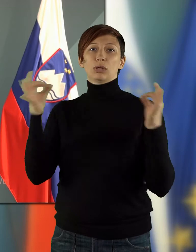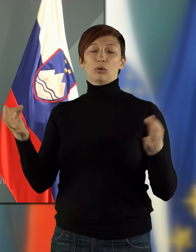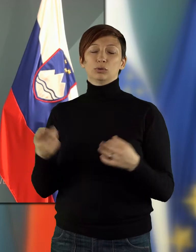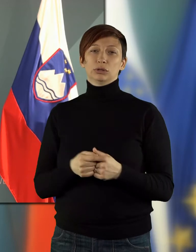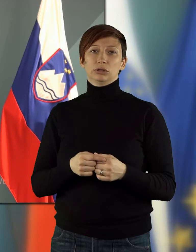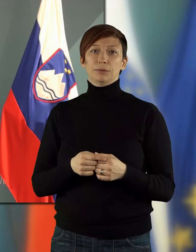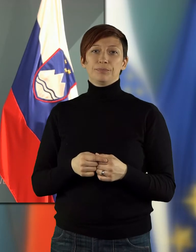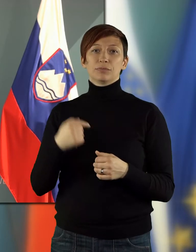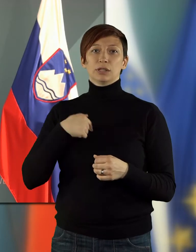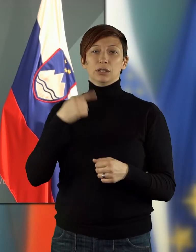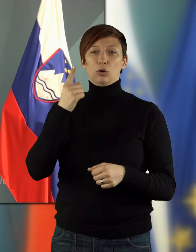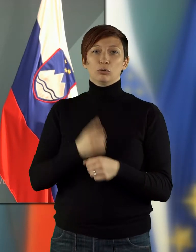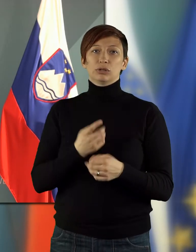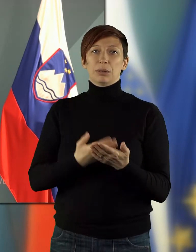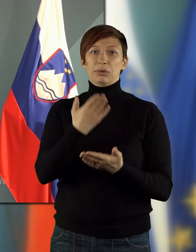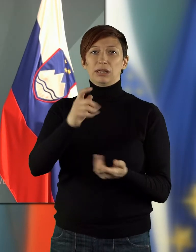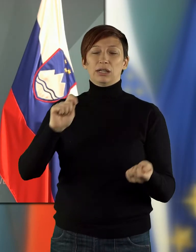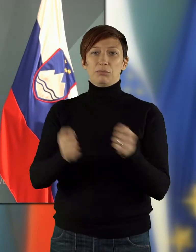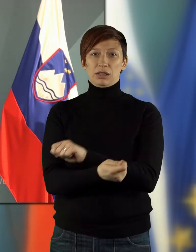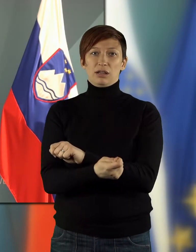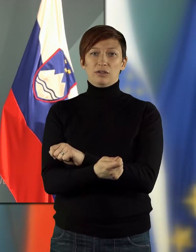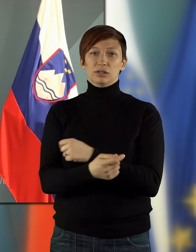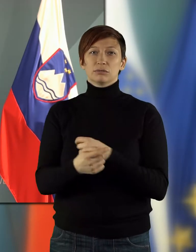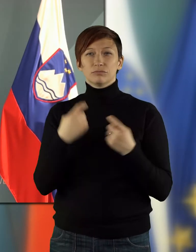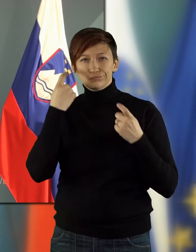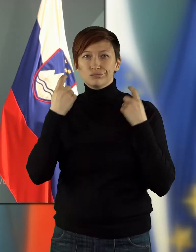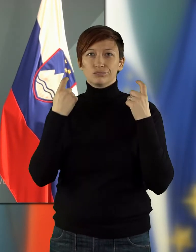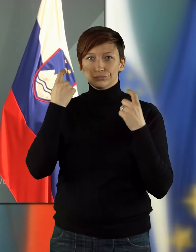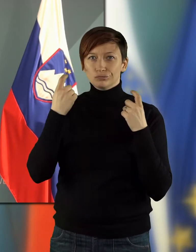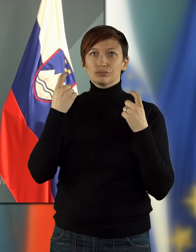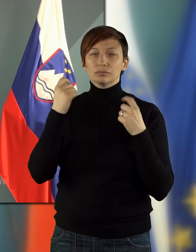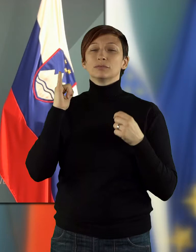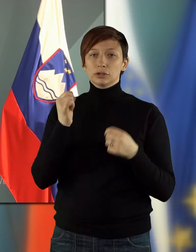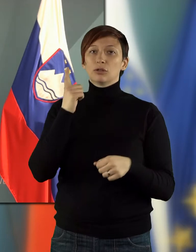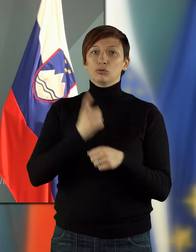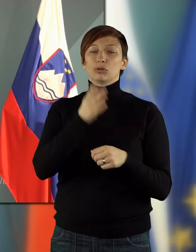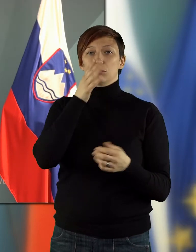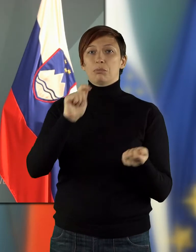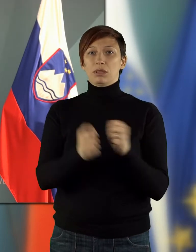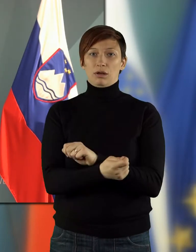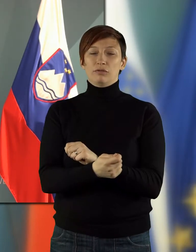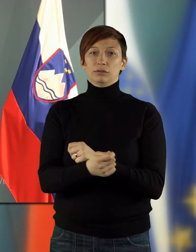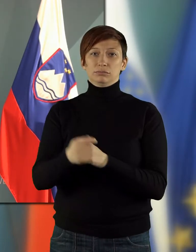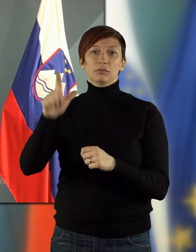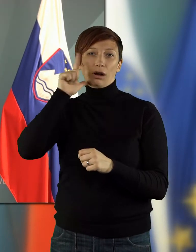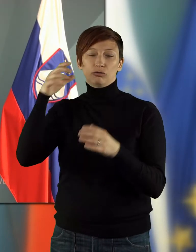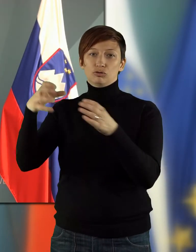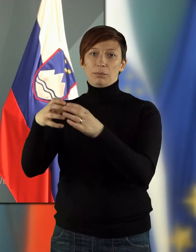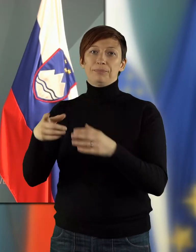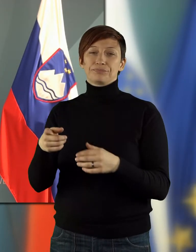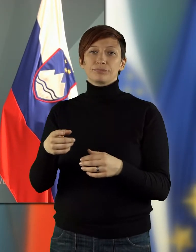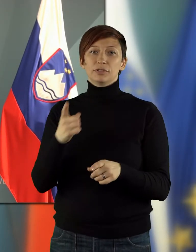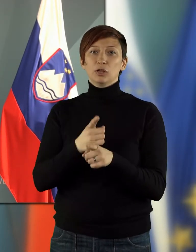ugledu v javnosti. Odločitev, da predlagam menjavo, sem sprejela po tehtnem razmisleku. Odločitvi